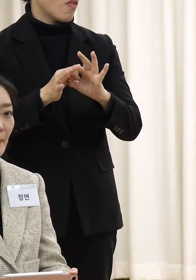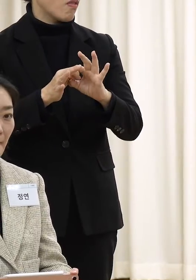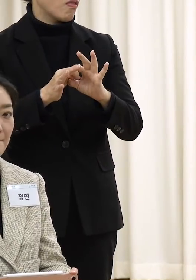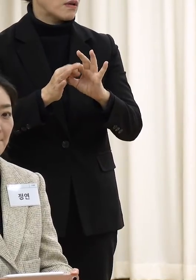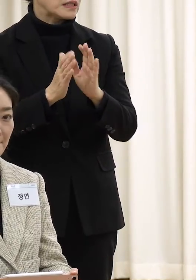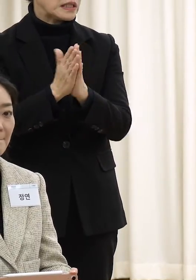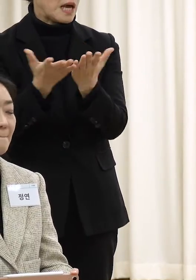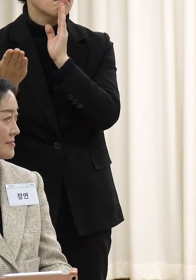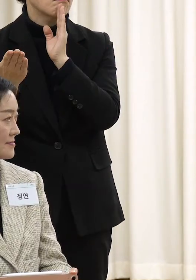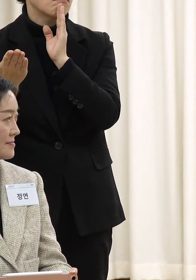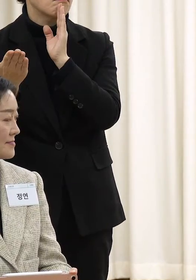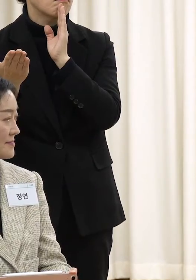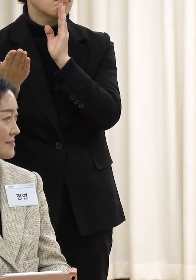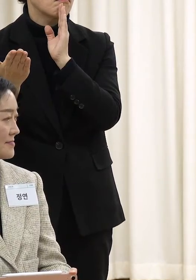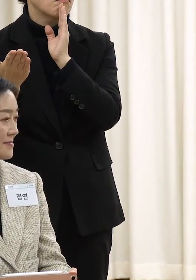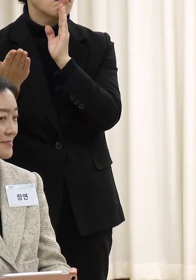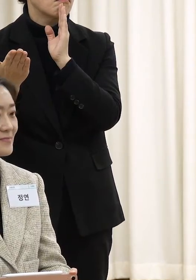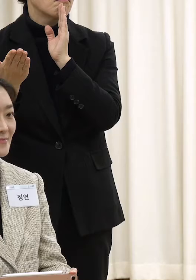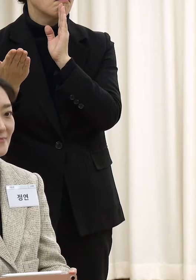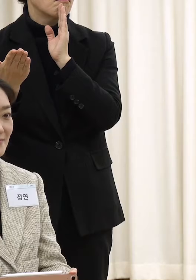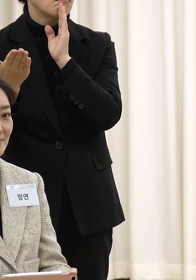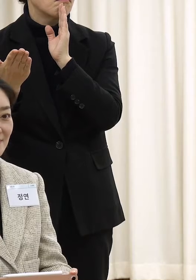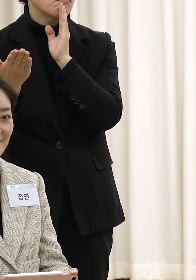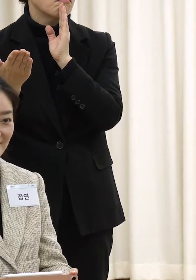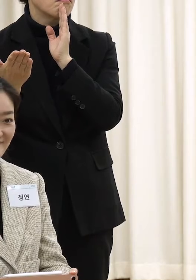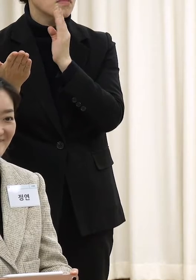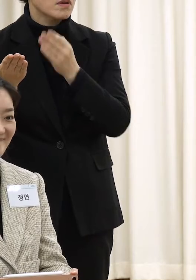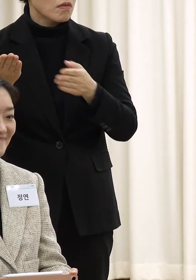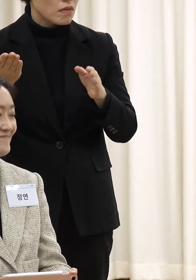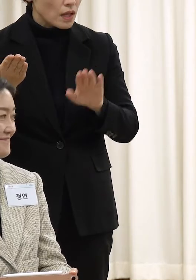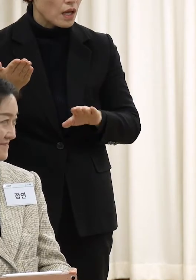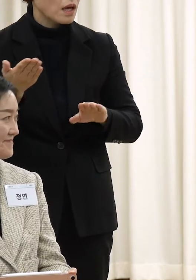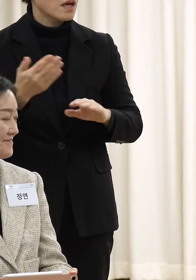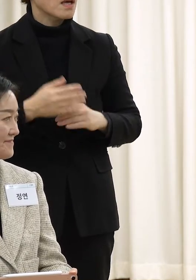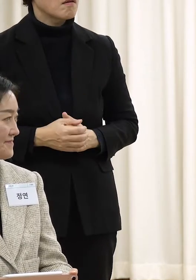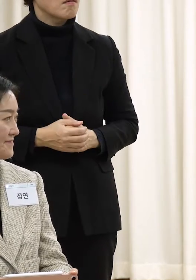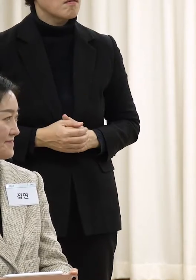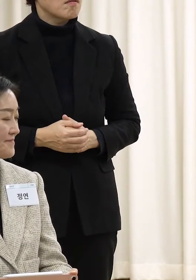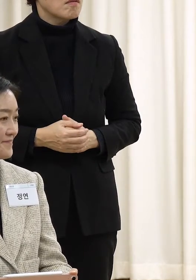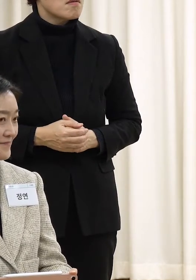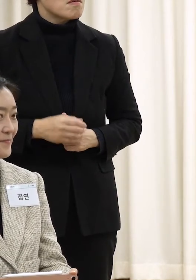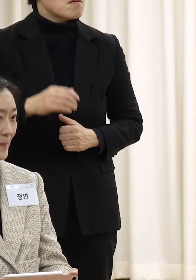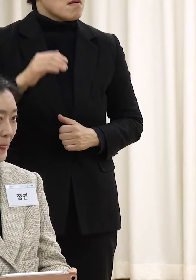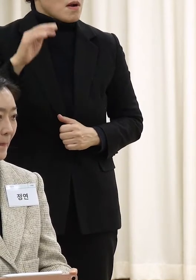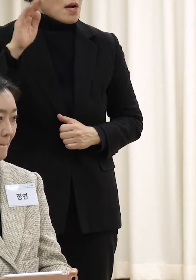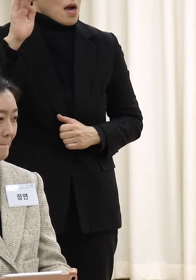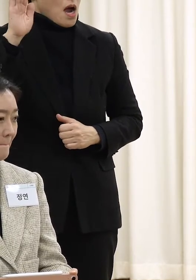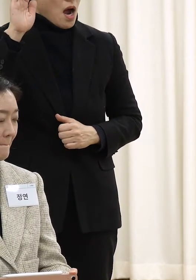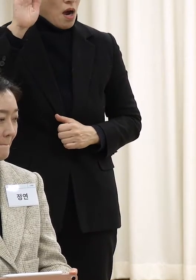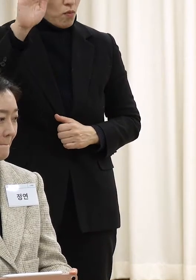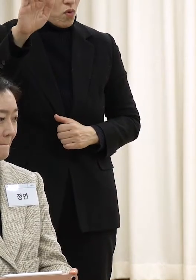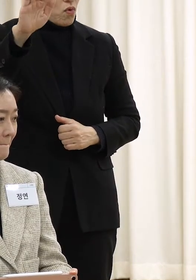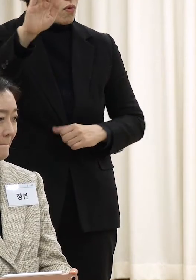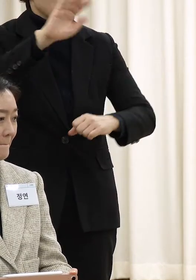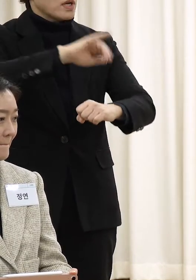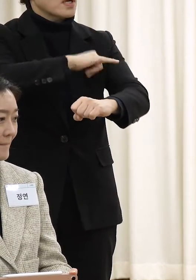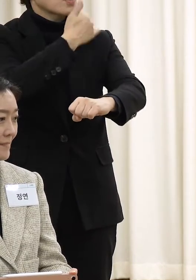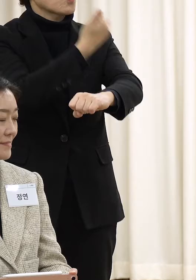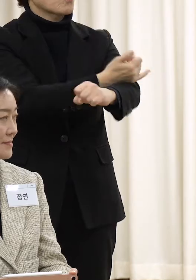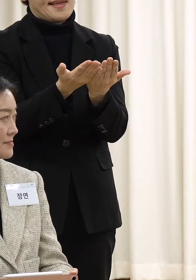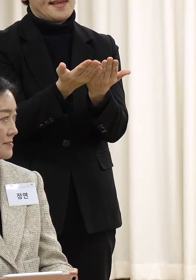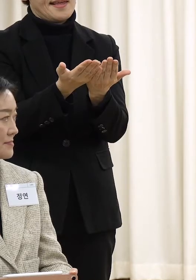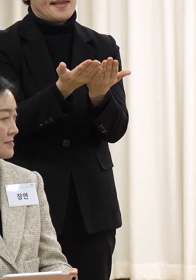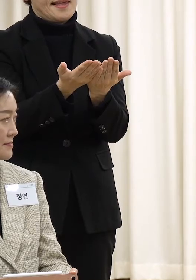많이 나왔잖아요. 우리들뿐만 아니고 다른 사람들도 마찬가지지만 앞으로 인권에 대한